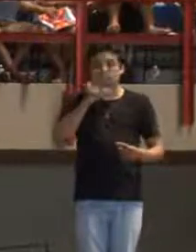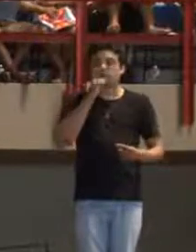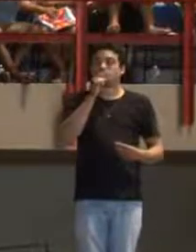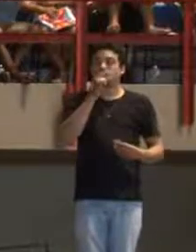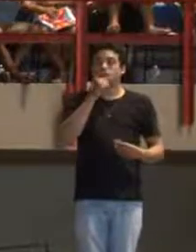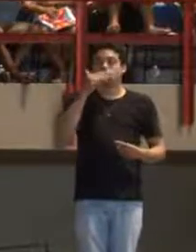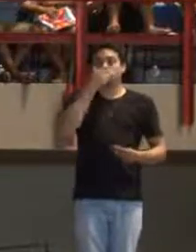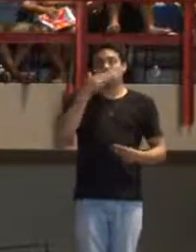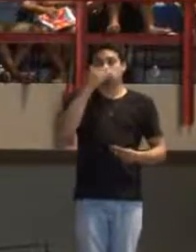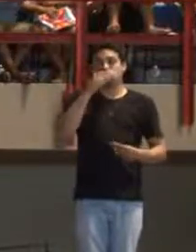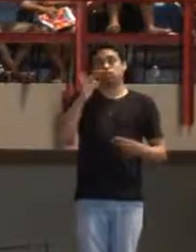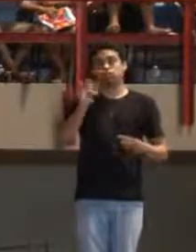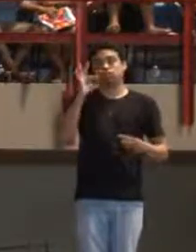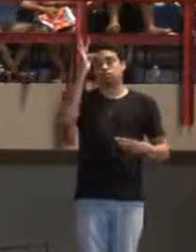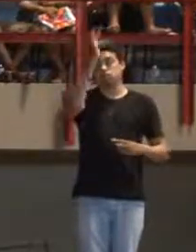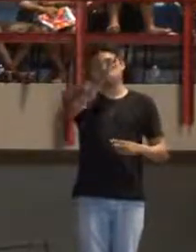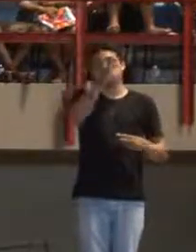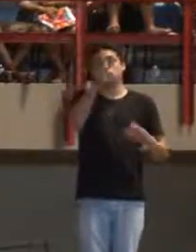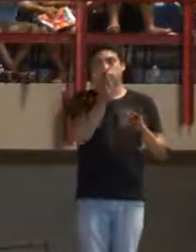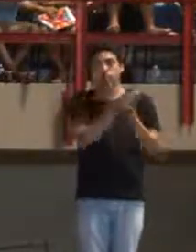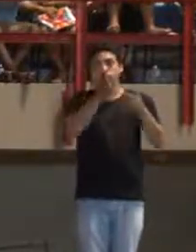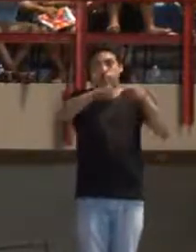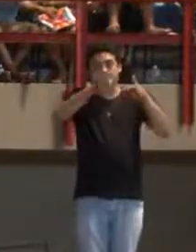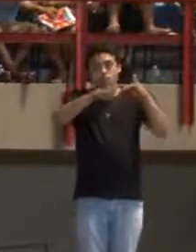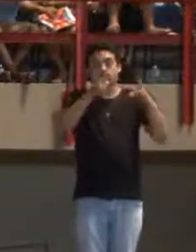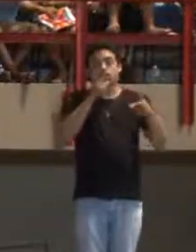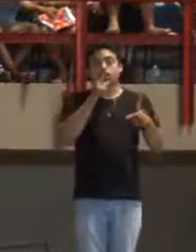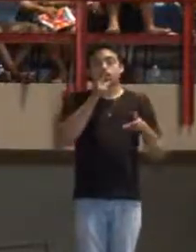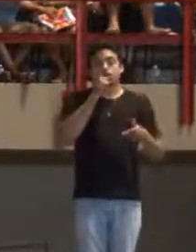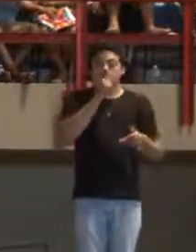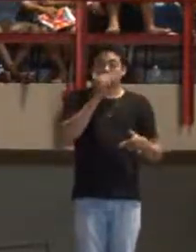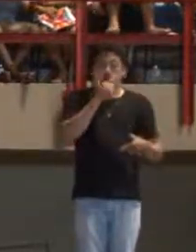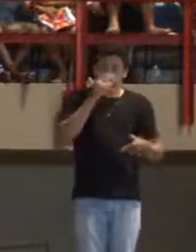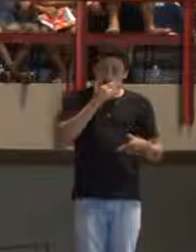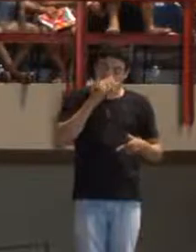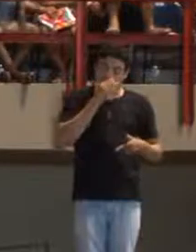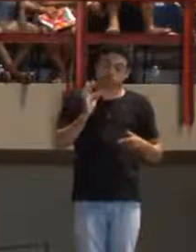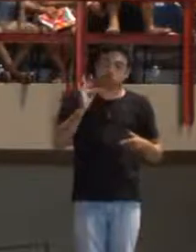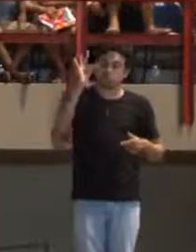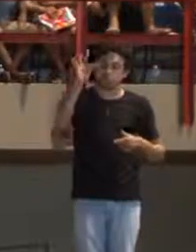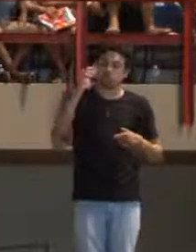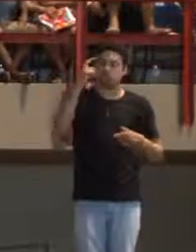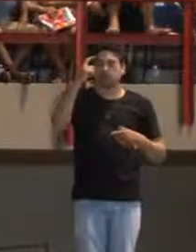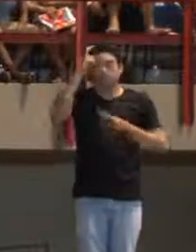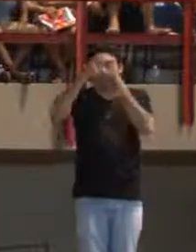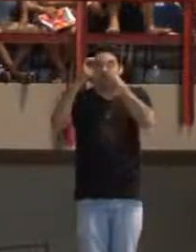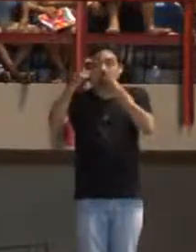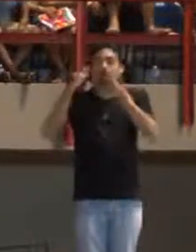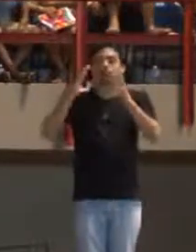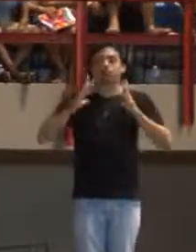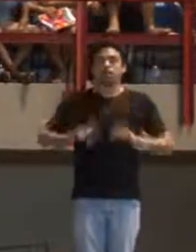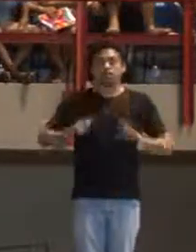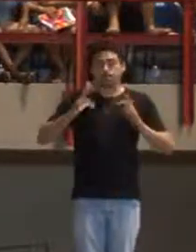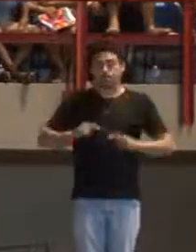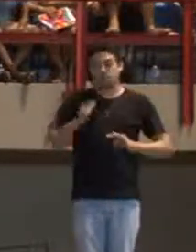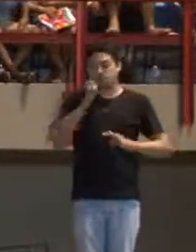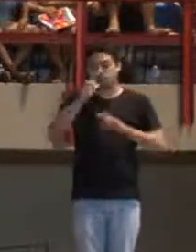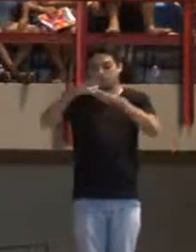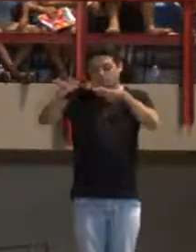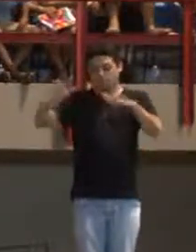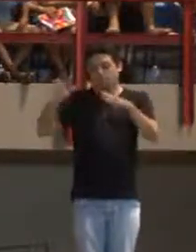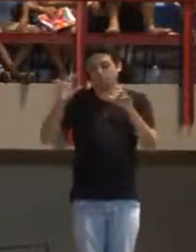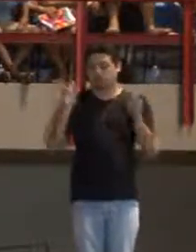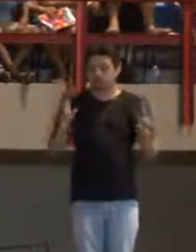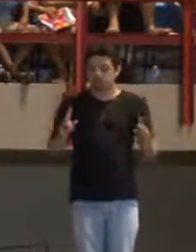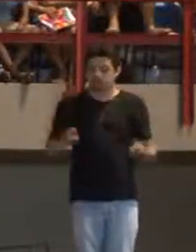doce. Caso haja problema com água doce, aí lá na frente se preocupe em purificar a água do mar para produzir